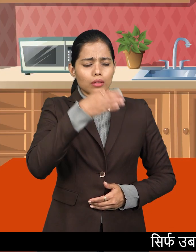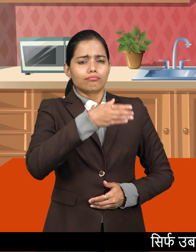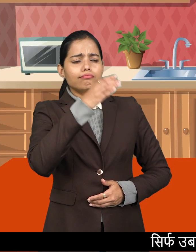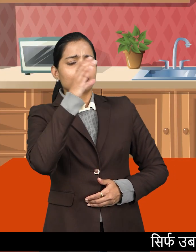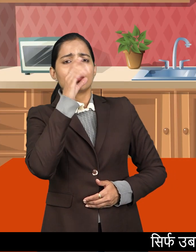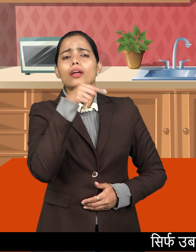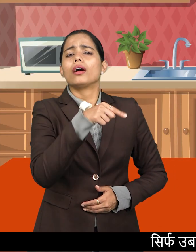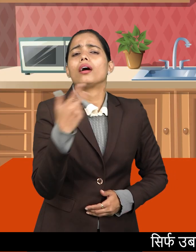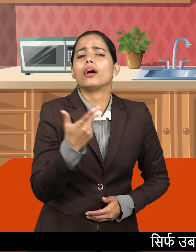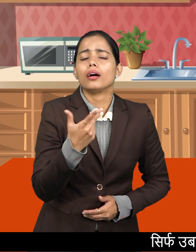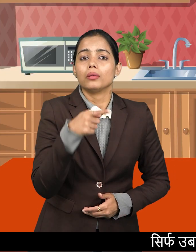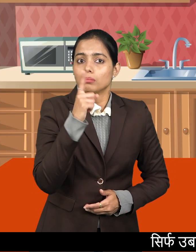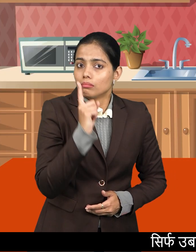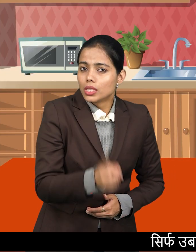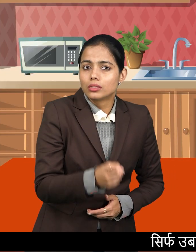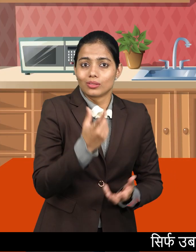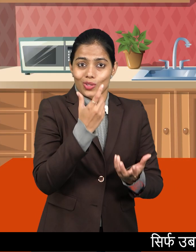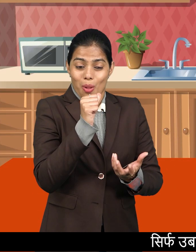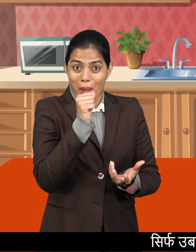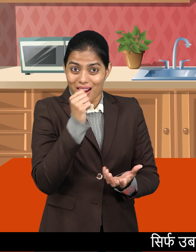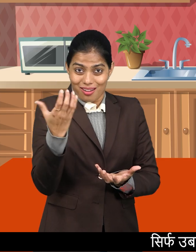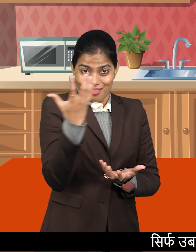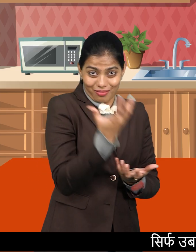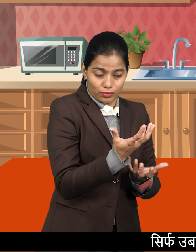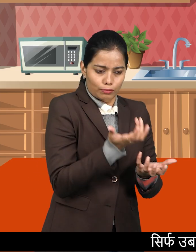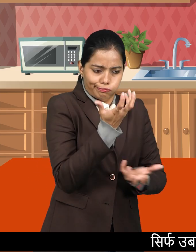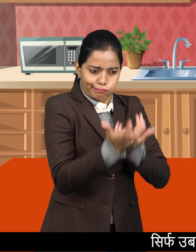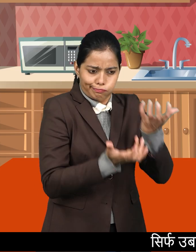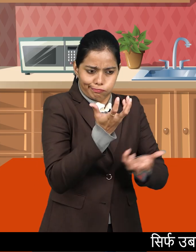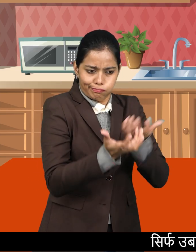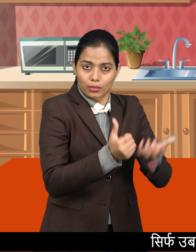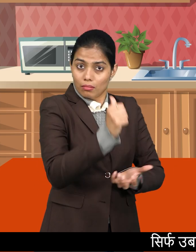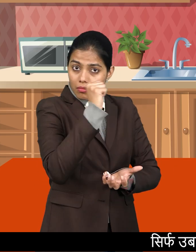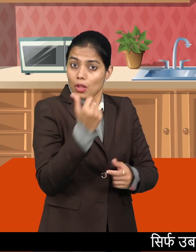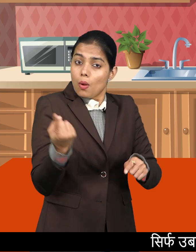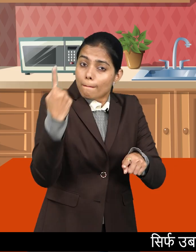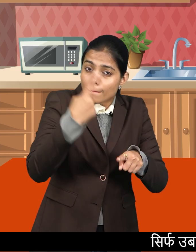सिर्फ उबला हुआ या पाश्चर युक्त दूध ही पिएं।